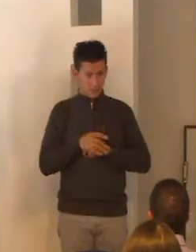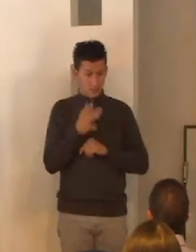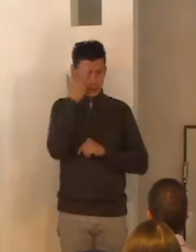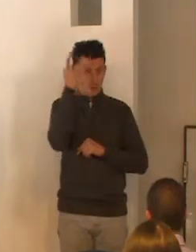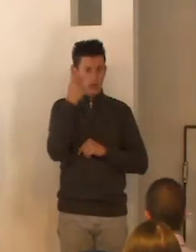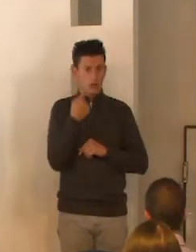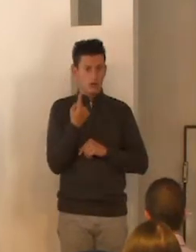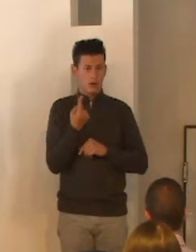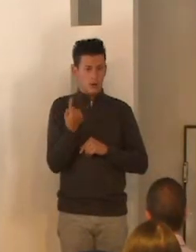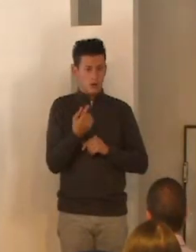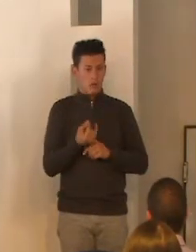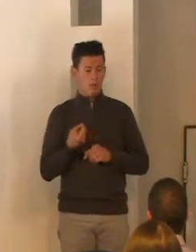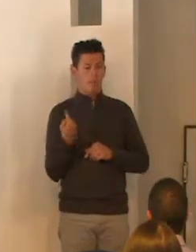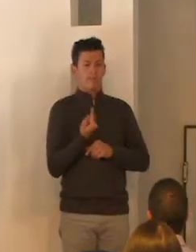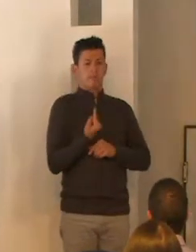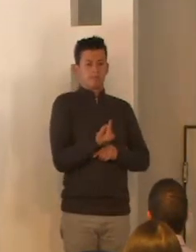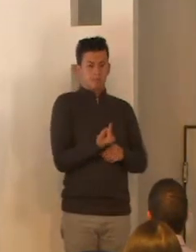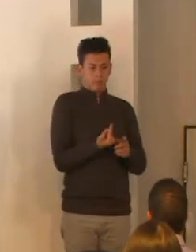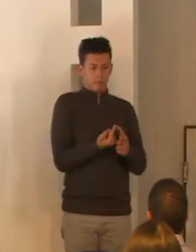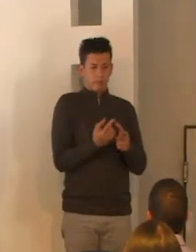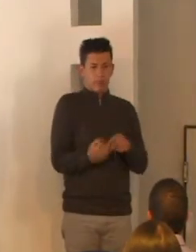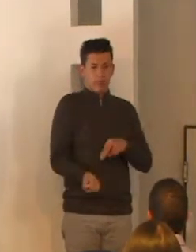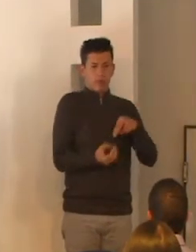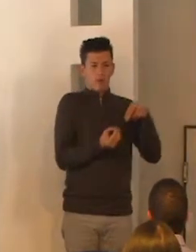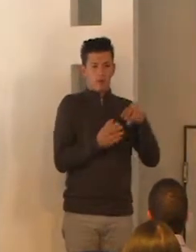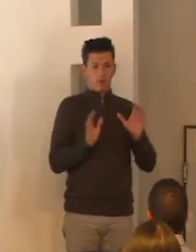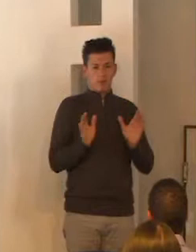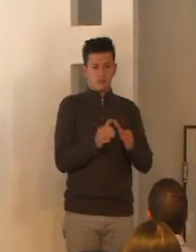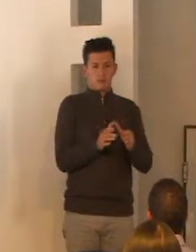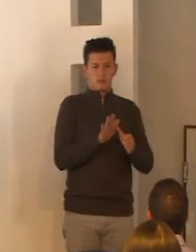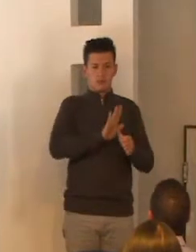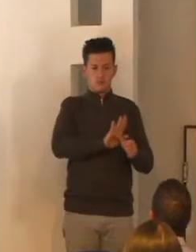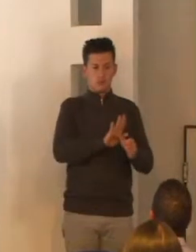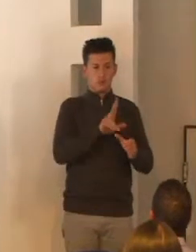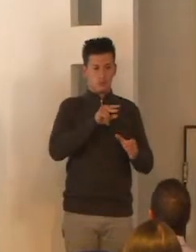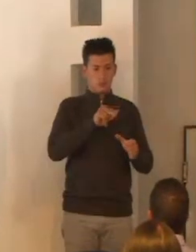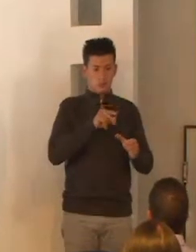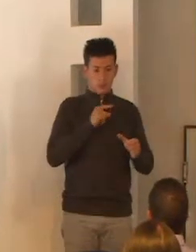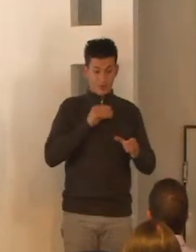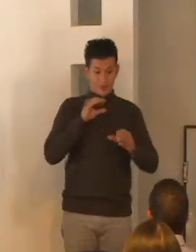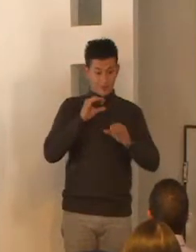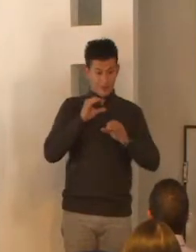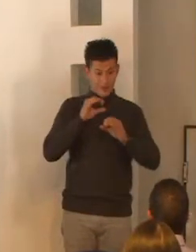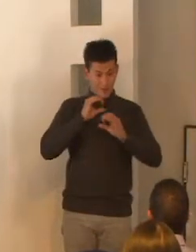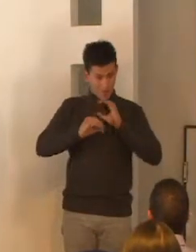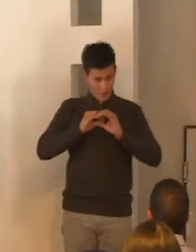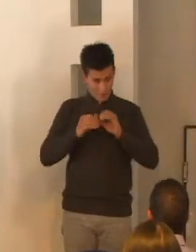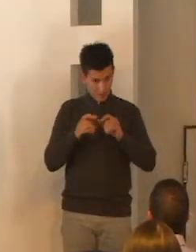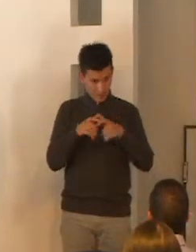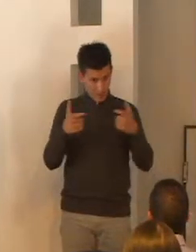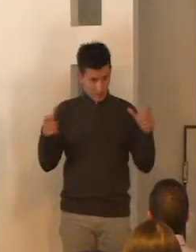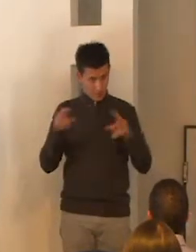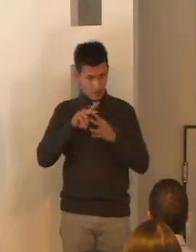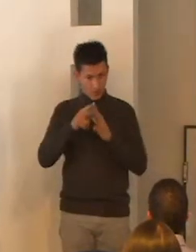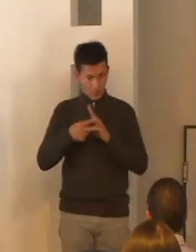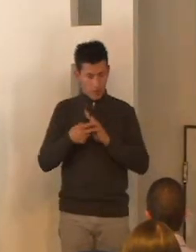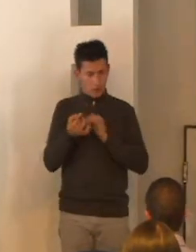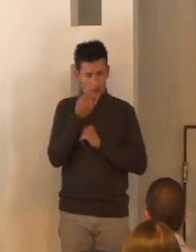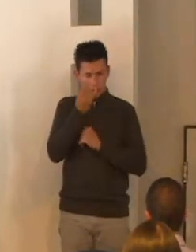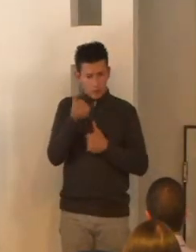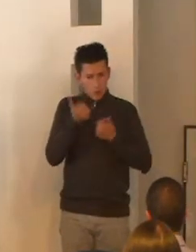es exclusivo de lo educativo, sino que la comunicación aumentativa y alternativa tiene algo que es muy interesante, y es el